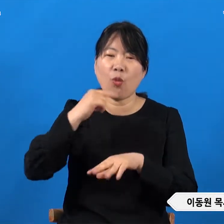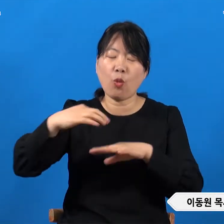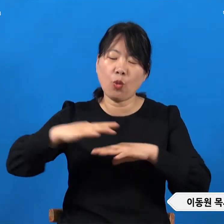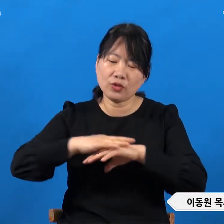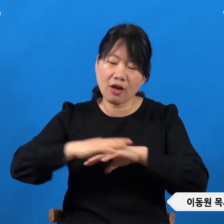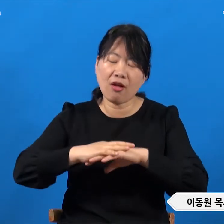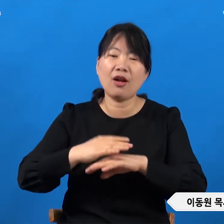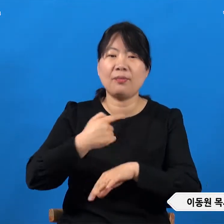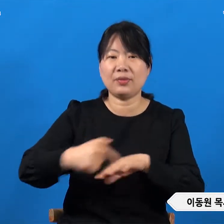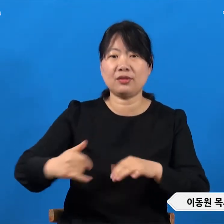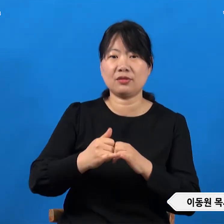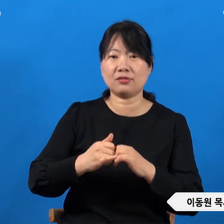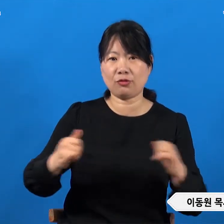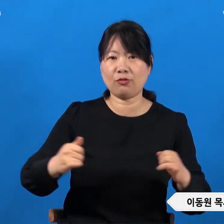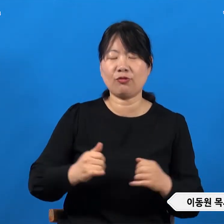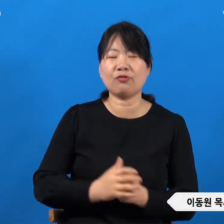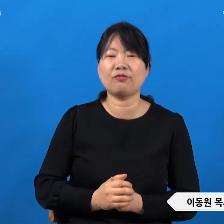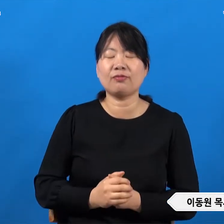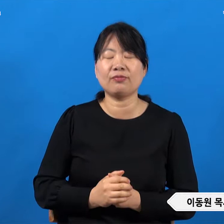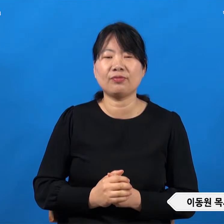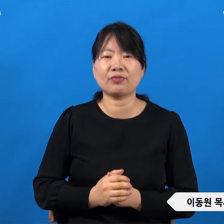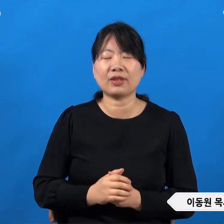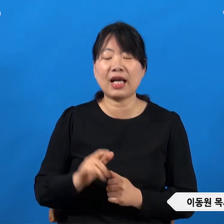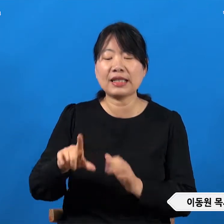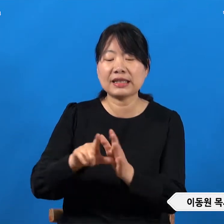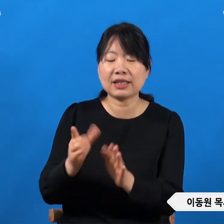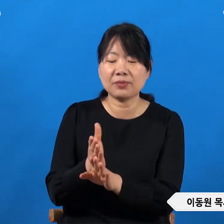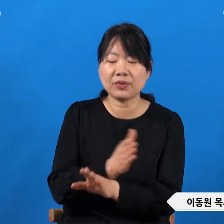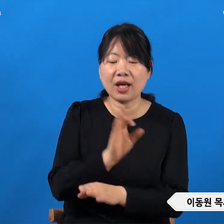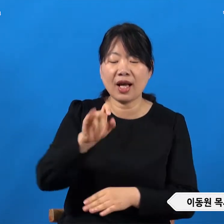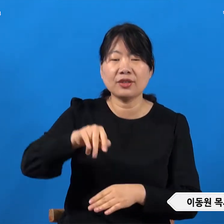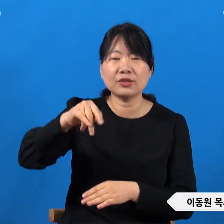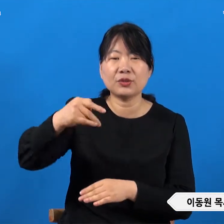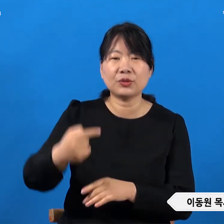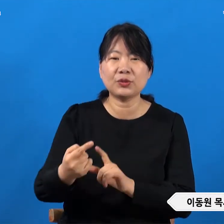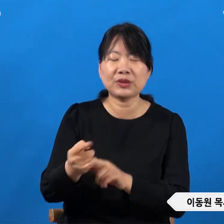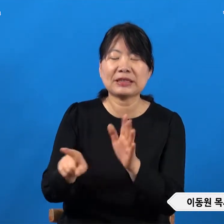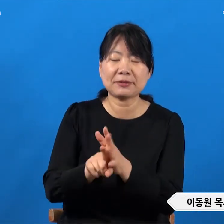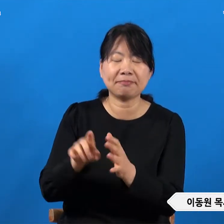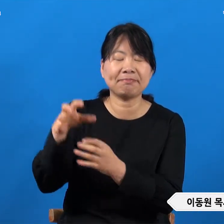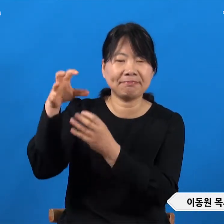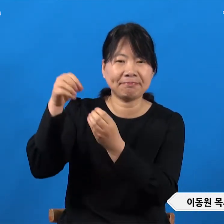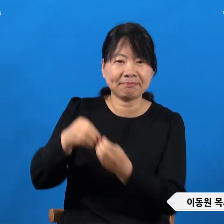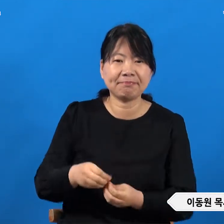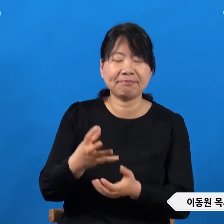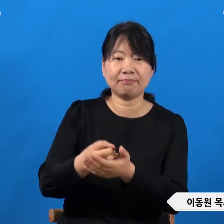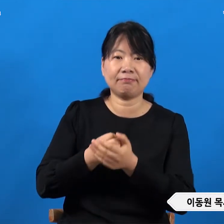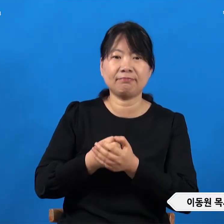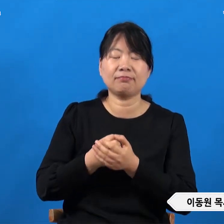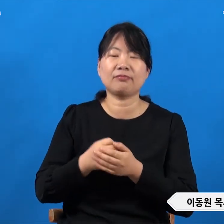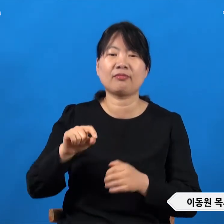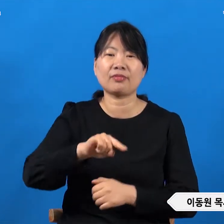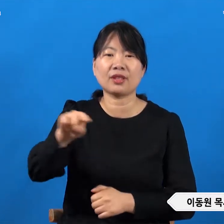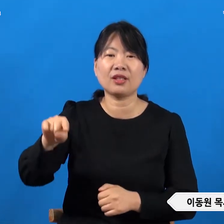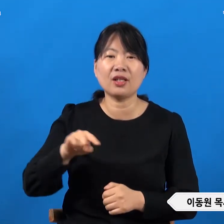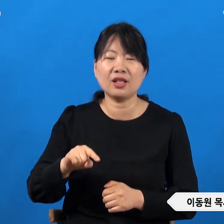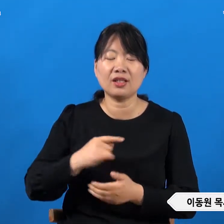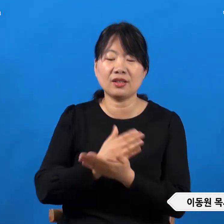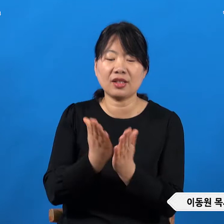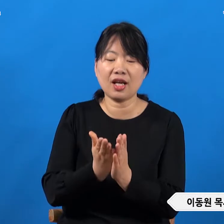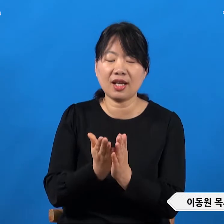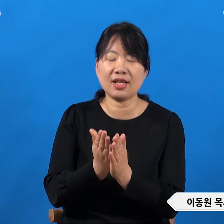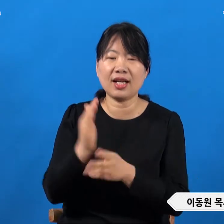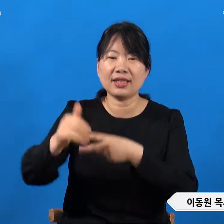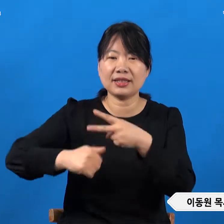민족이라고 할 수가 있습니다. 그들은 그때부터 아수르의 신앙을 받아들였고 그들은